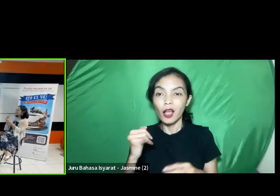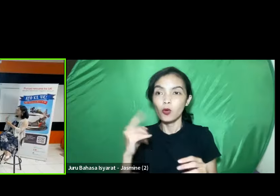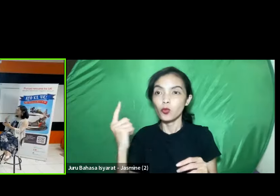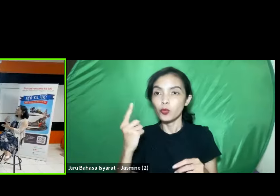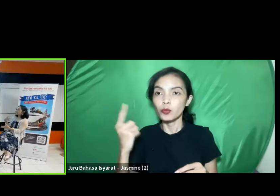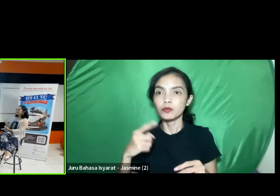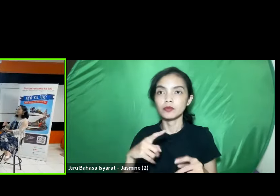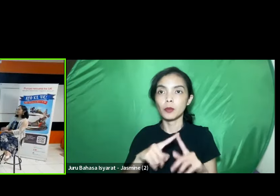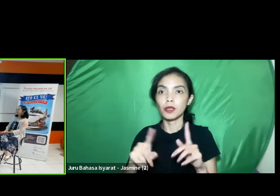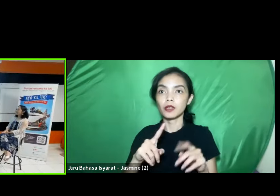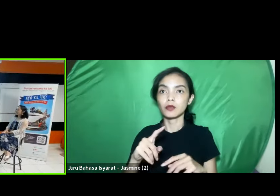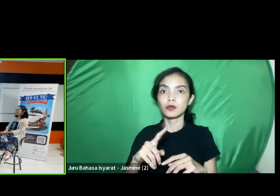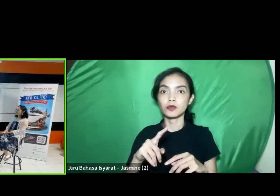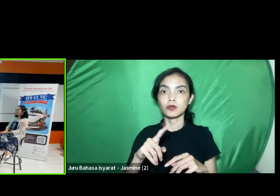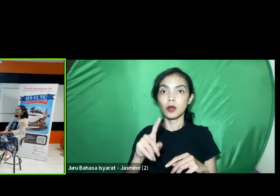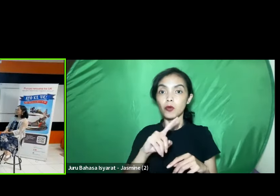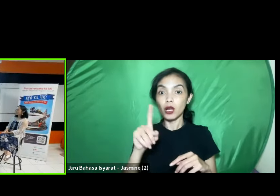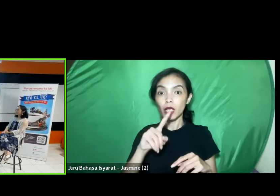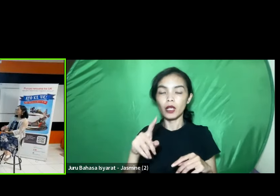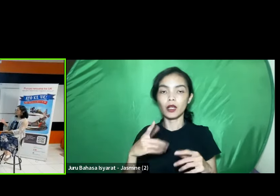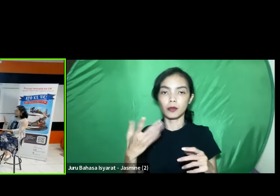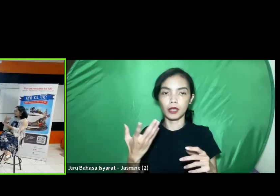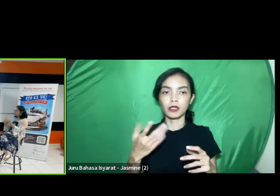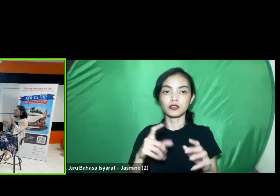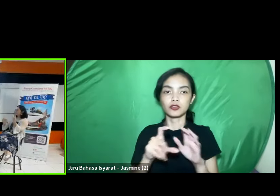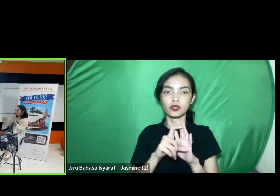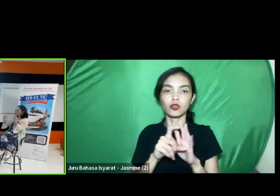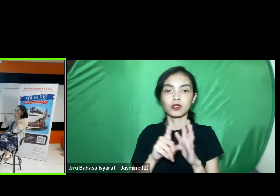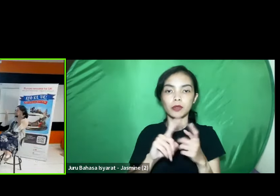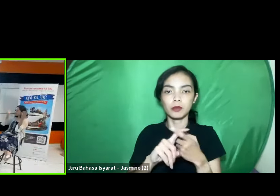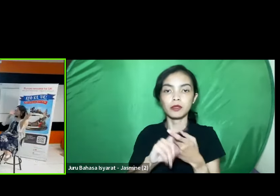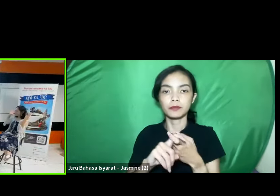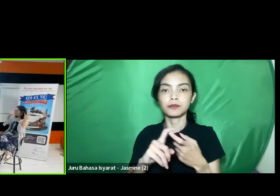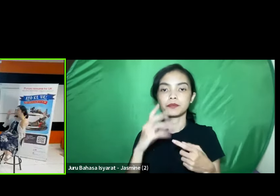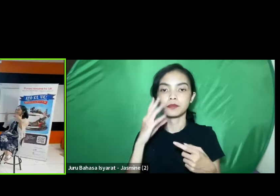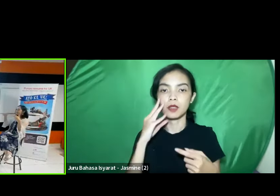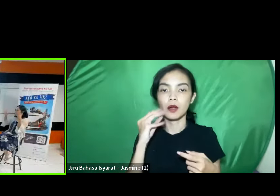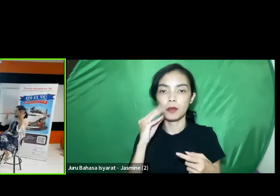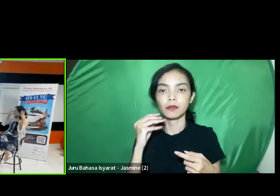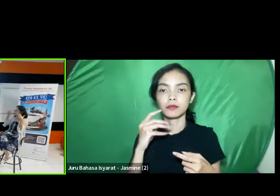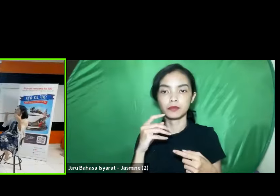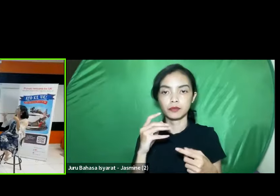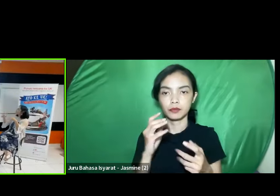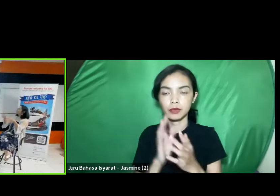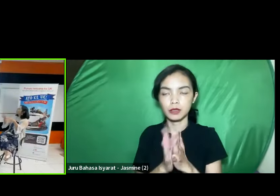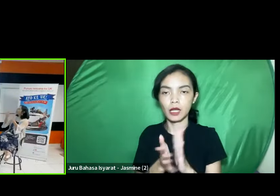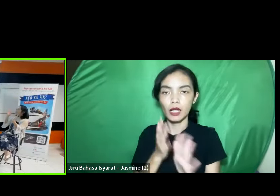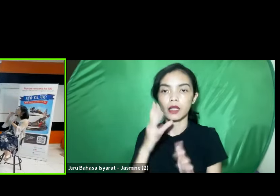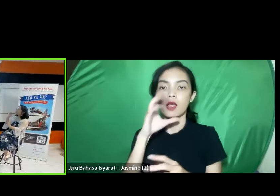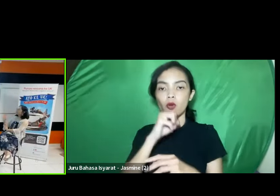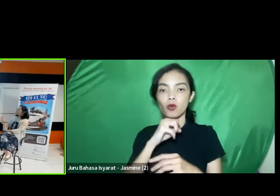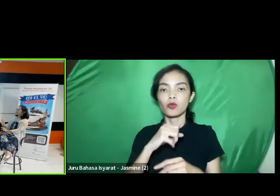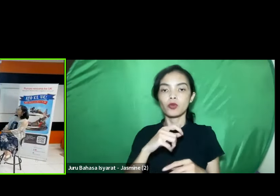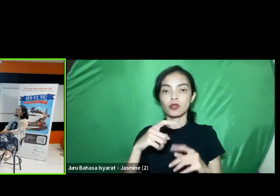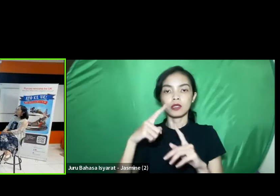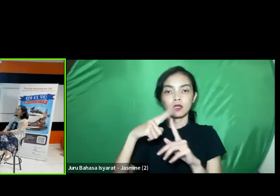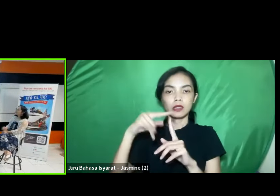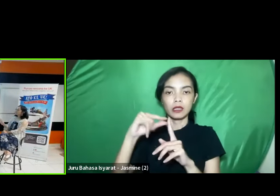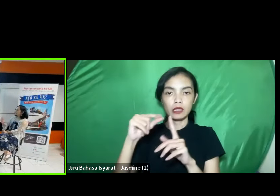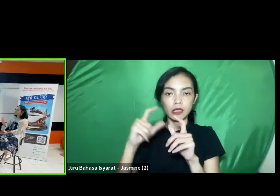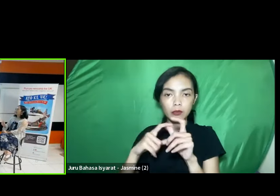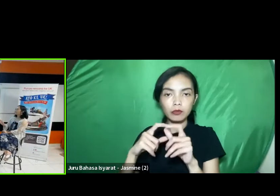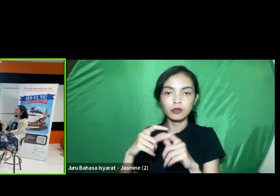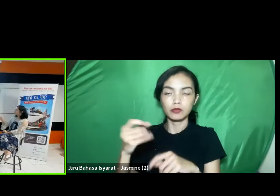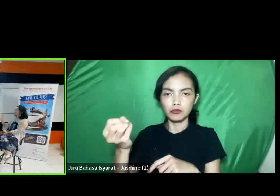pengalaman-pengalaman teman-teman yang juga Kayak udah pernah apa ya udah pernah dengar tips-tips interview sebelumnya dari kakak-kakak